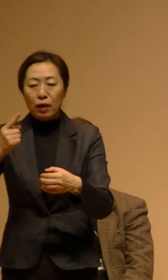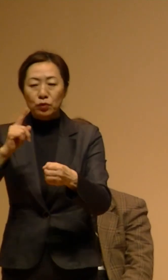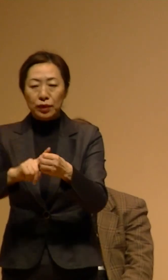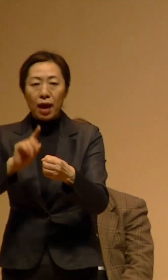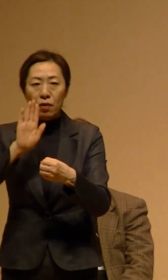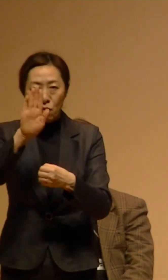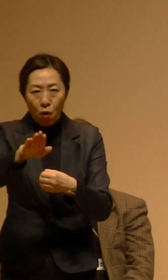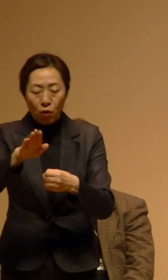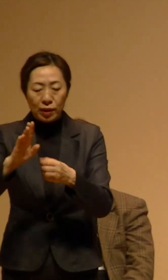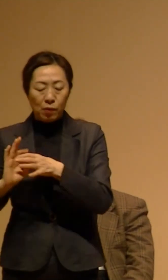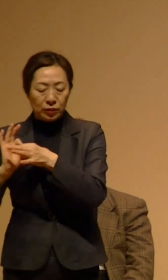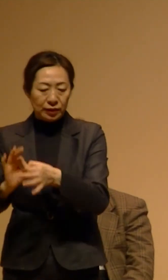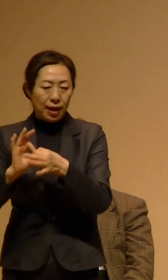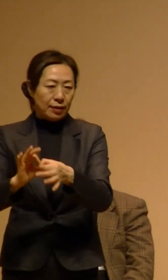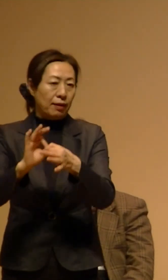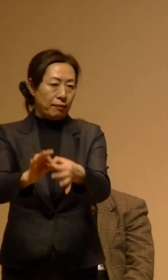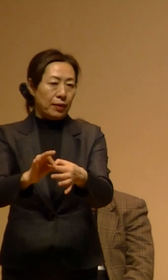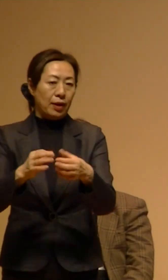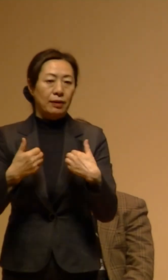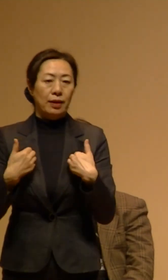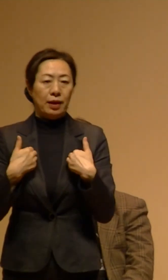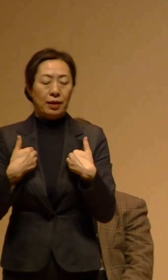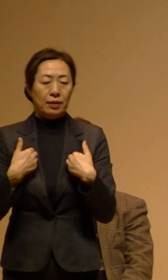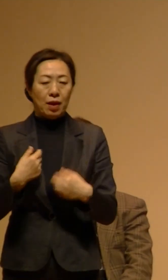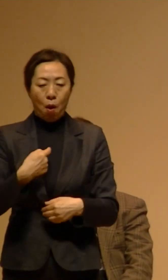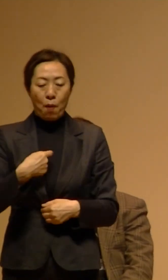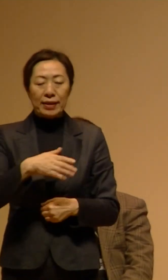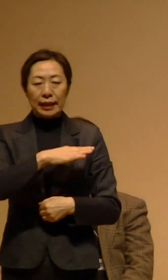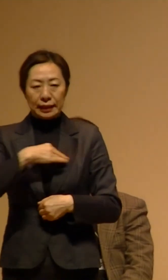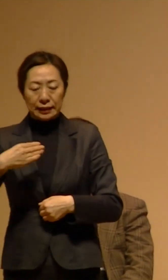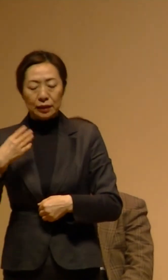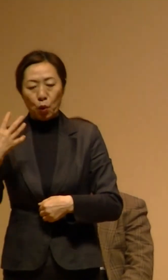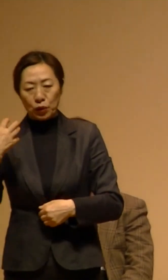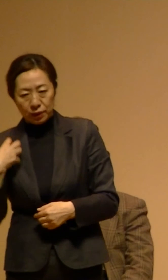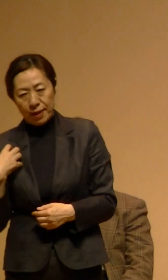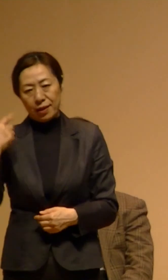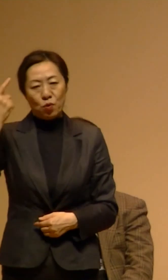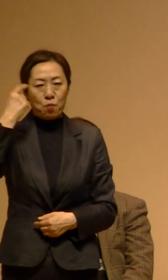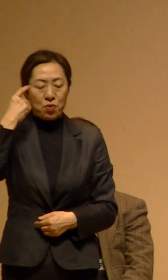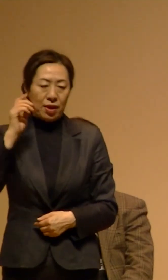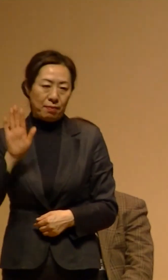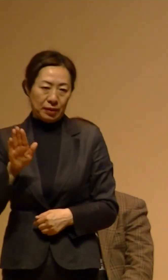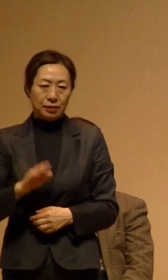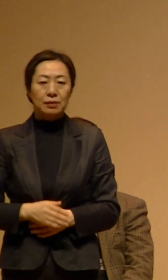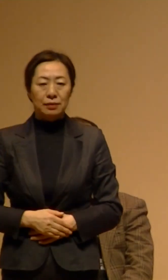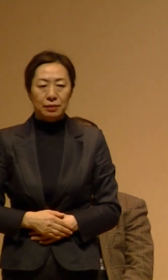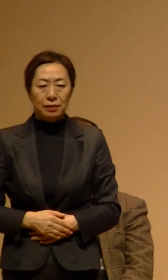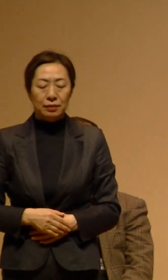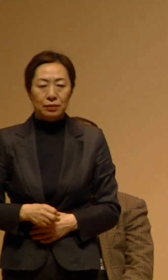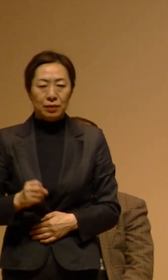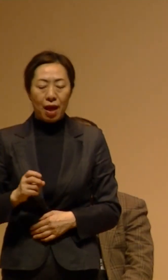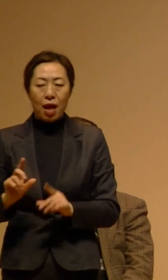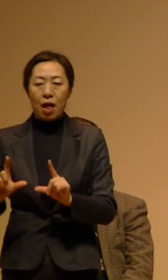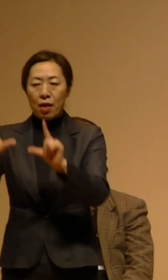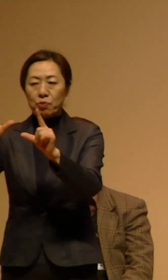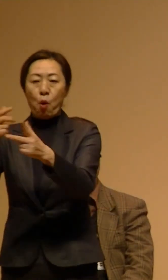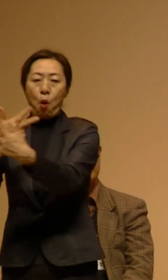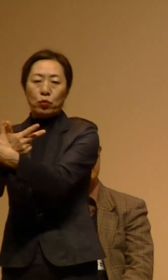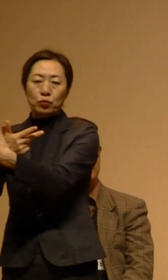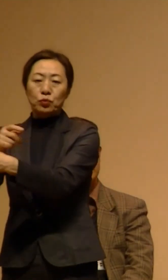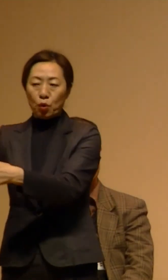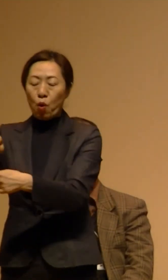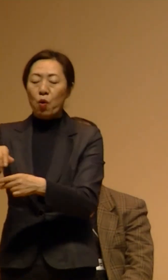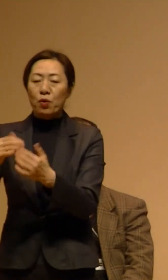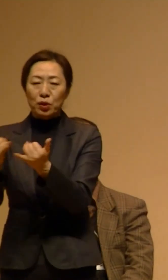伝えていかなければいけない、それが私たちの使命だというふうに思っております。そして東北の